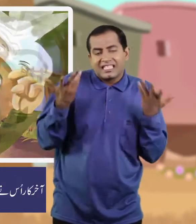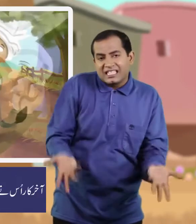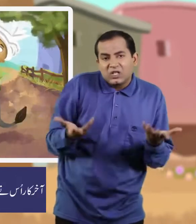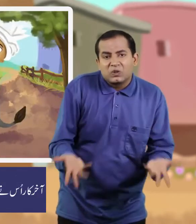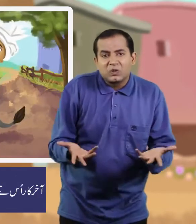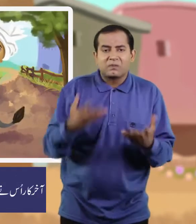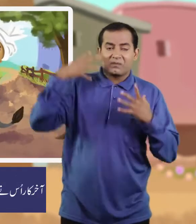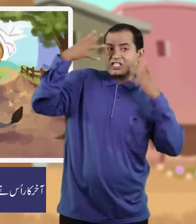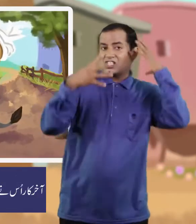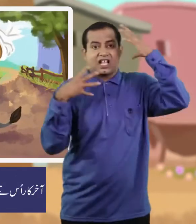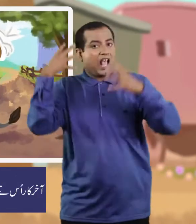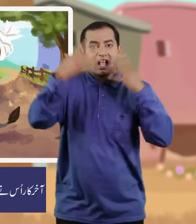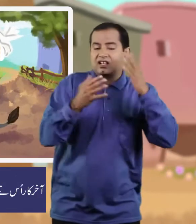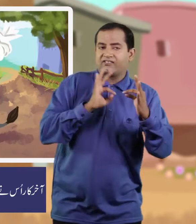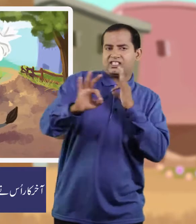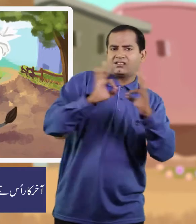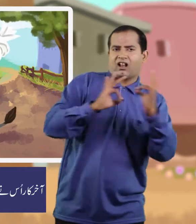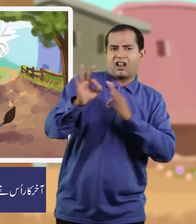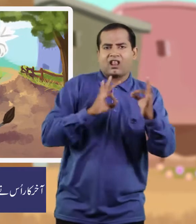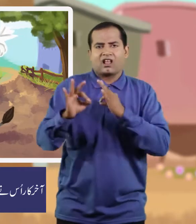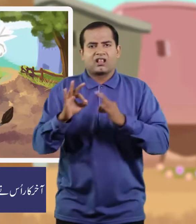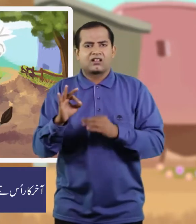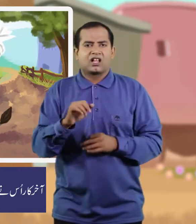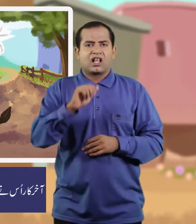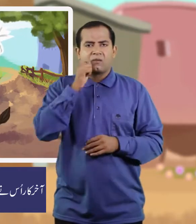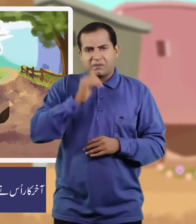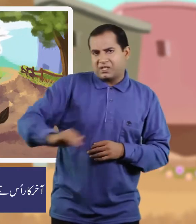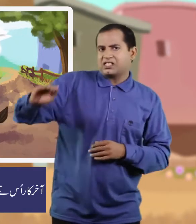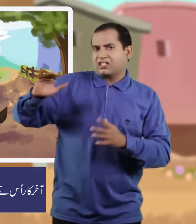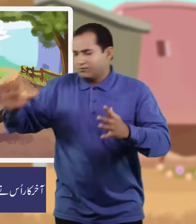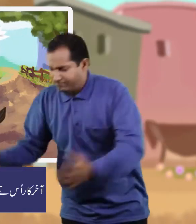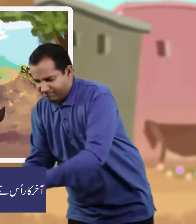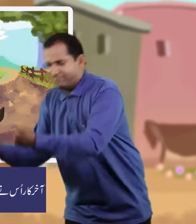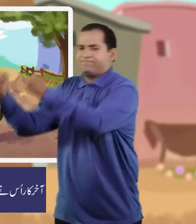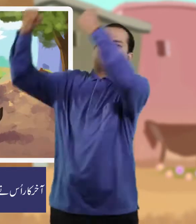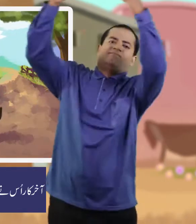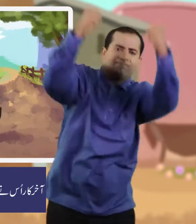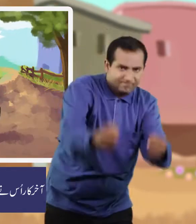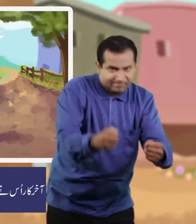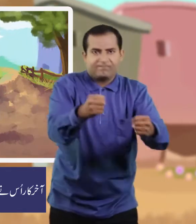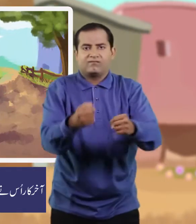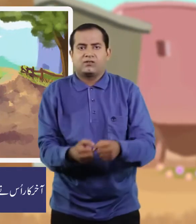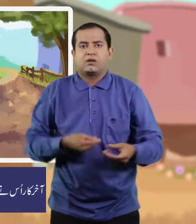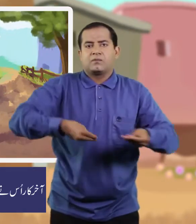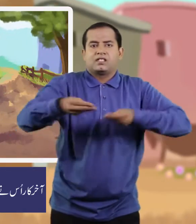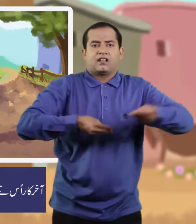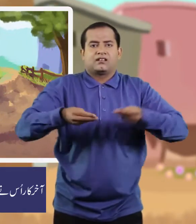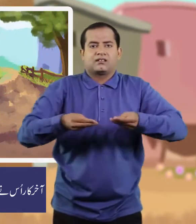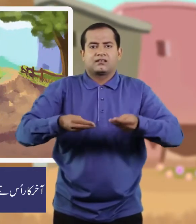आखिर कार उसने पैसला किया और अपने बेटे को भी घदे पर बिठा कर बाजार की तरफ चल पड़ा.